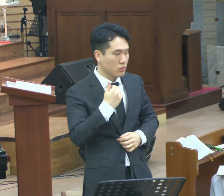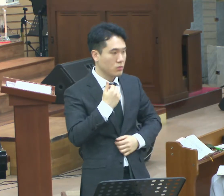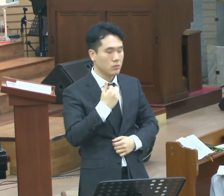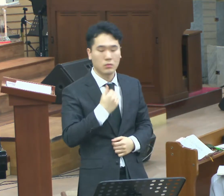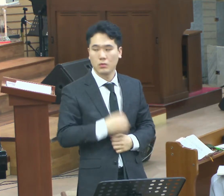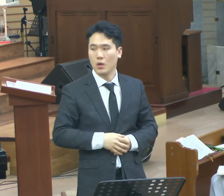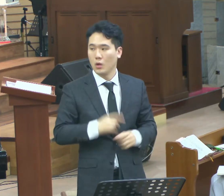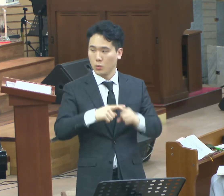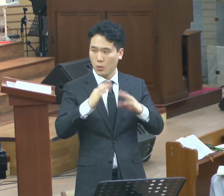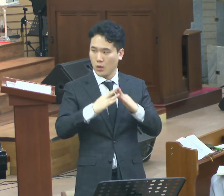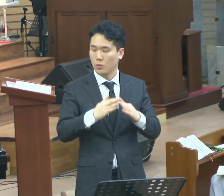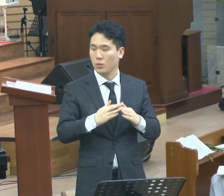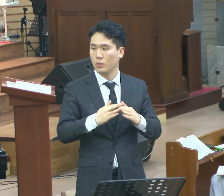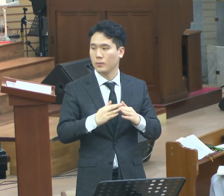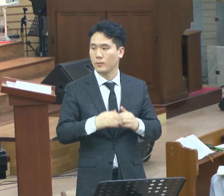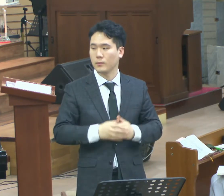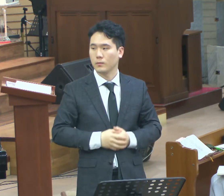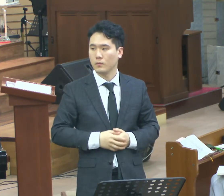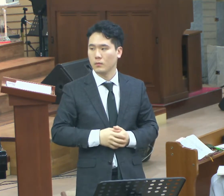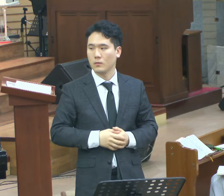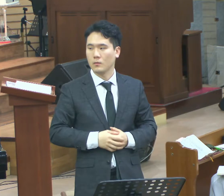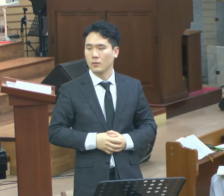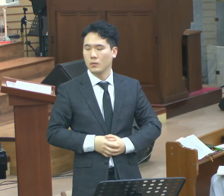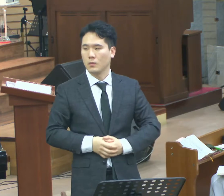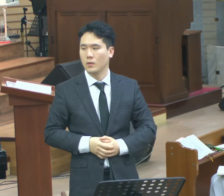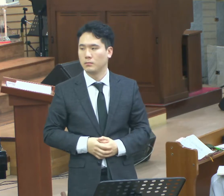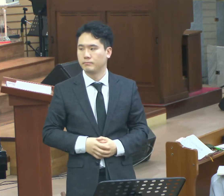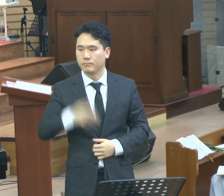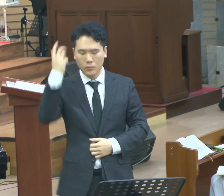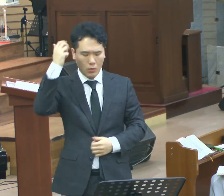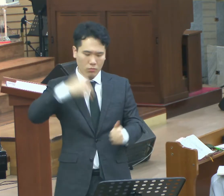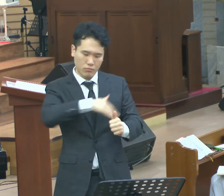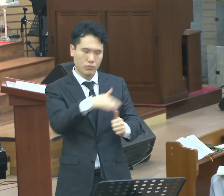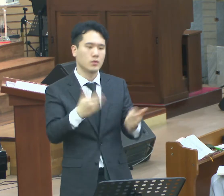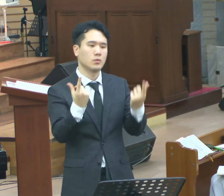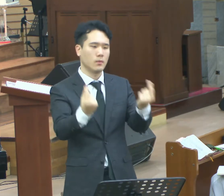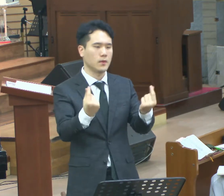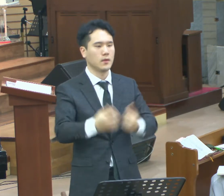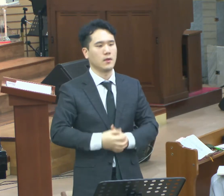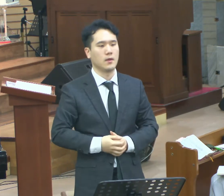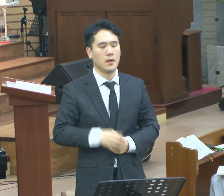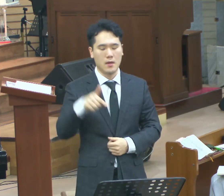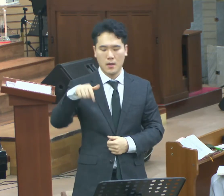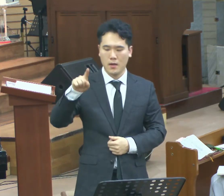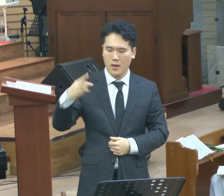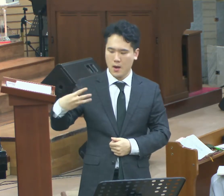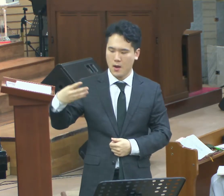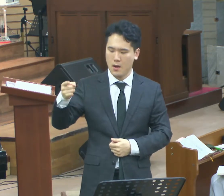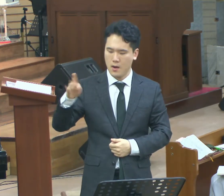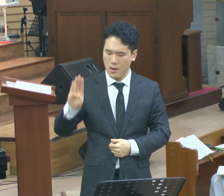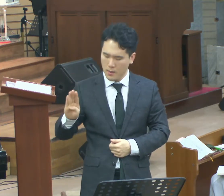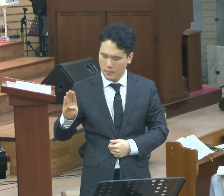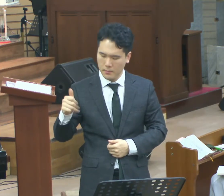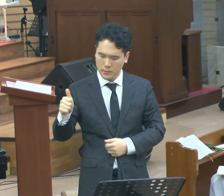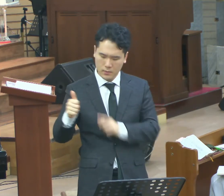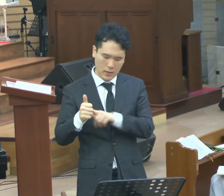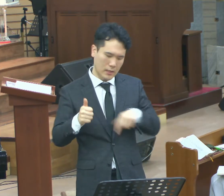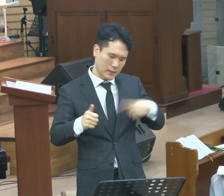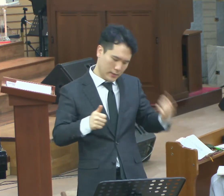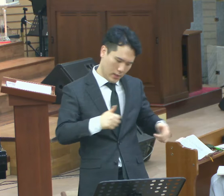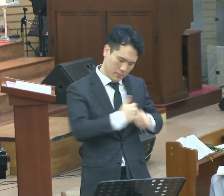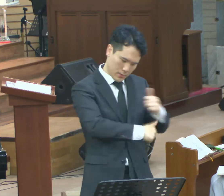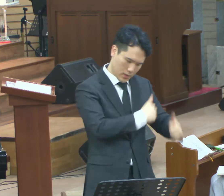것처럼 교회도 마찬가지고 영적인 분위기도 마찬가지인 거예요. 갈렙은 다음 세대를 일으켰죠.